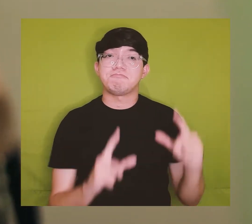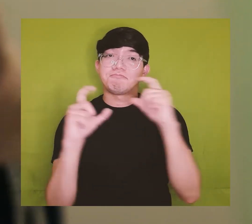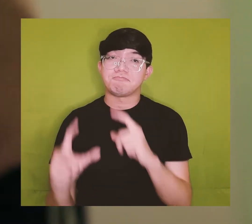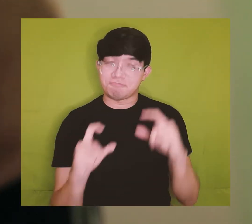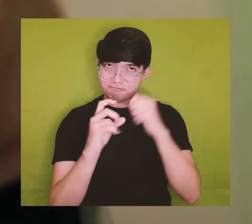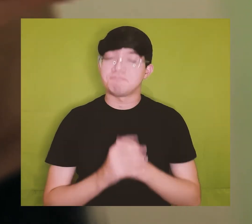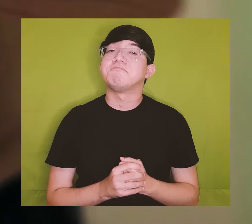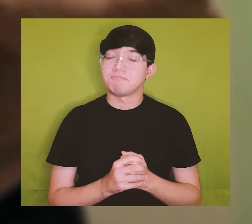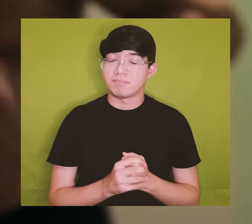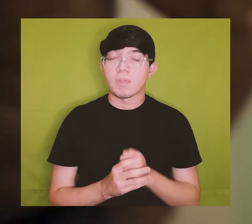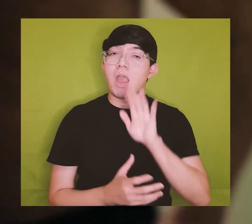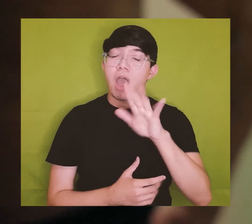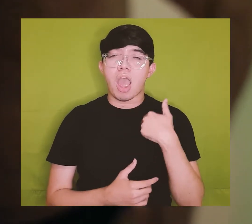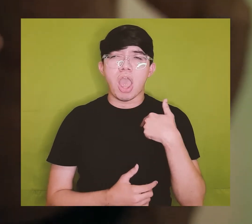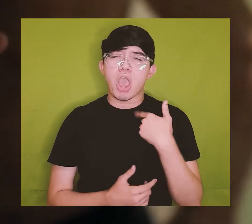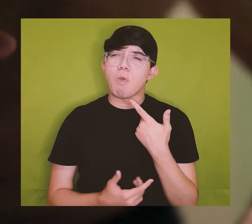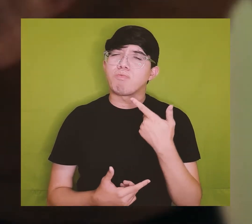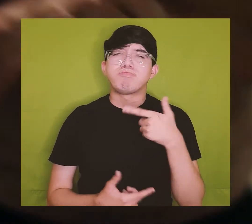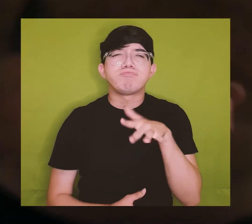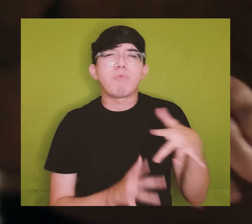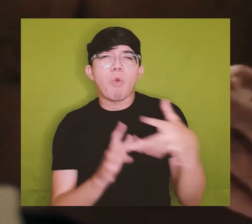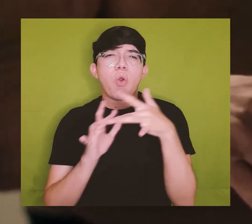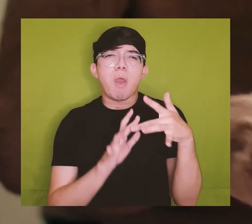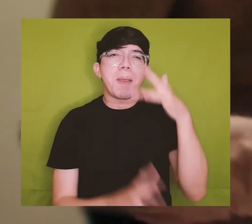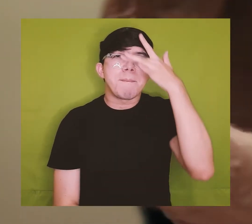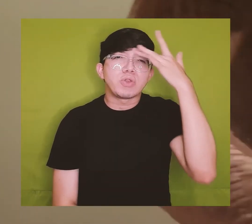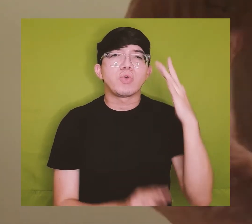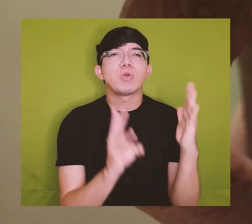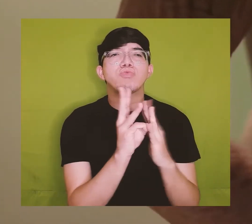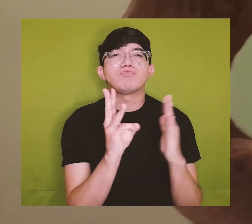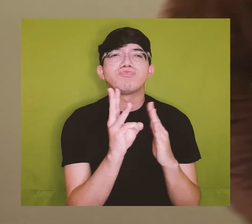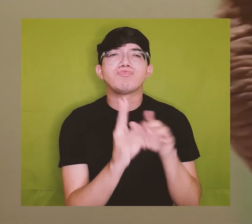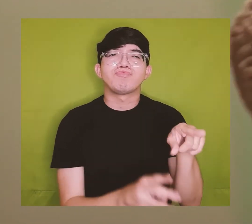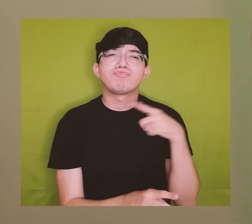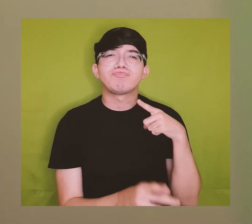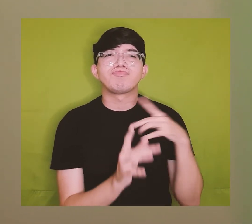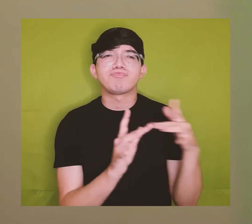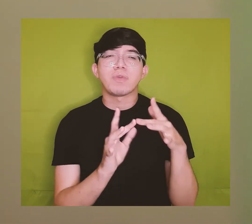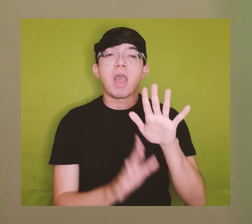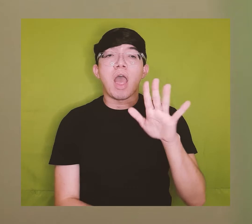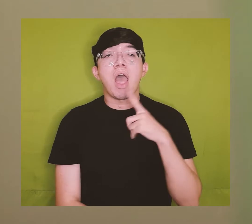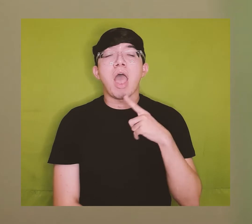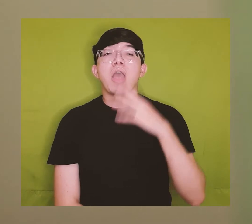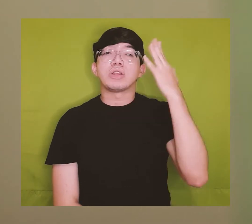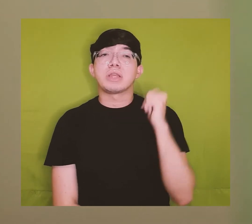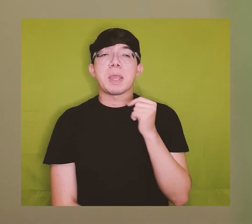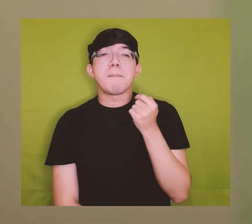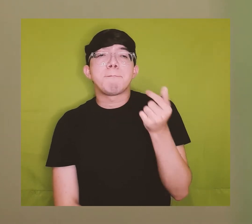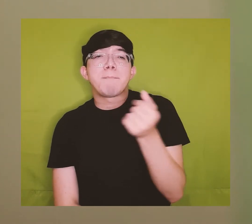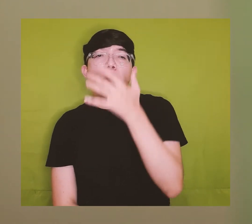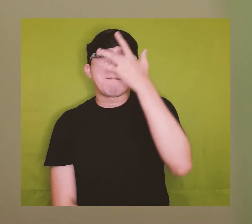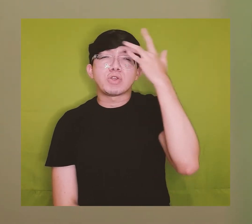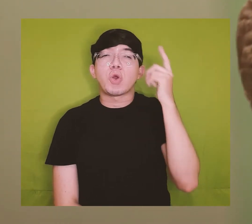população indígena, né, há muitos anos, assim, e eu sempre conto a história de que pouca gente sabe que a fotografia foi inventada no Brasil pelo